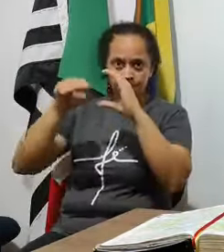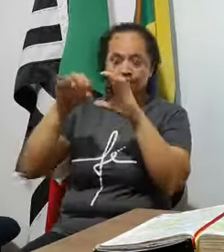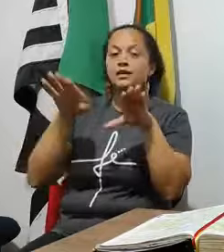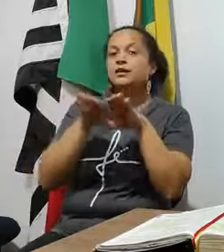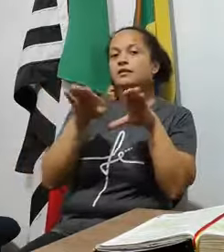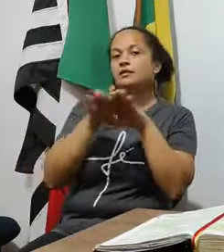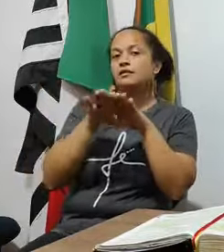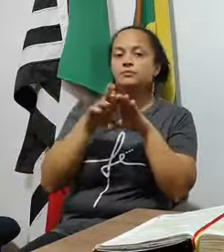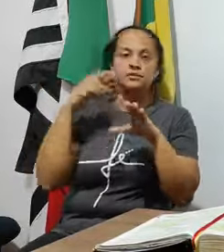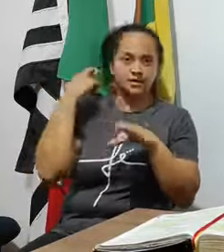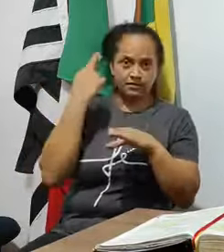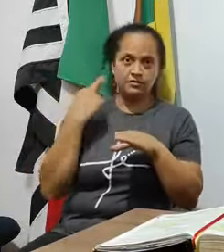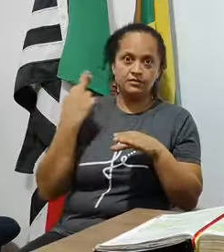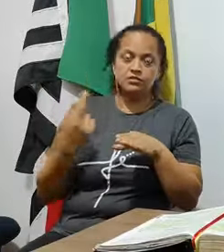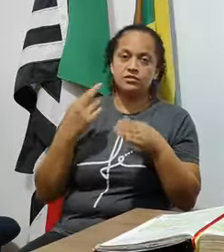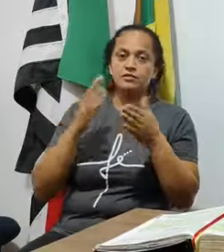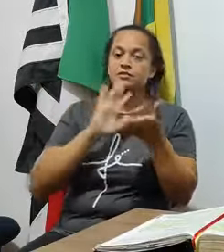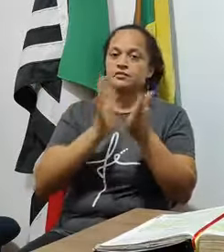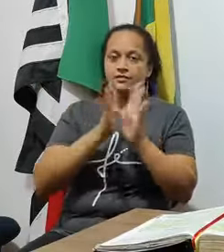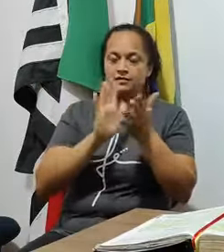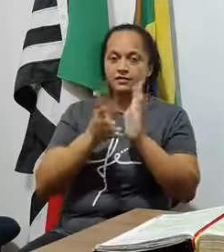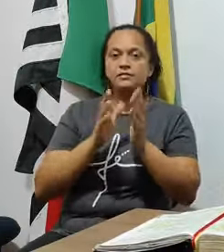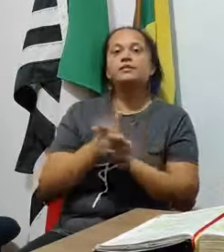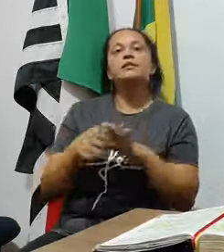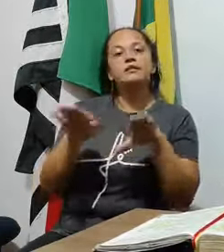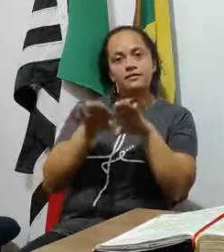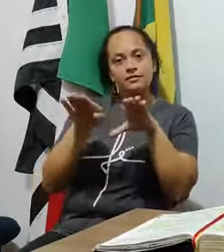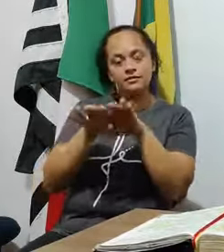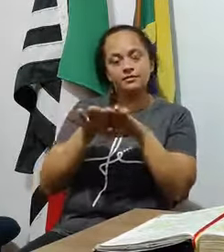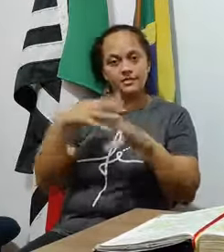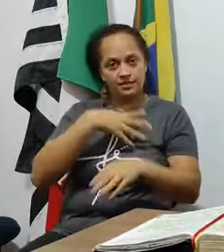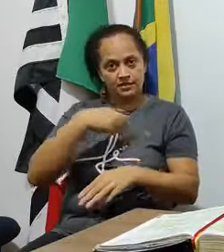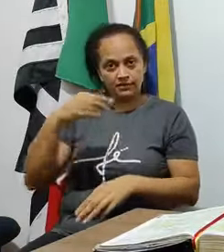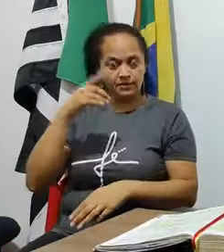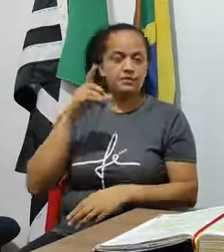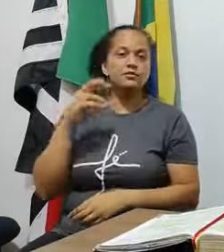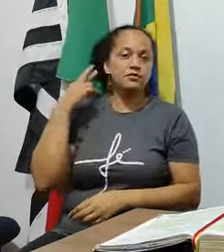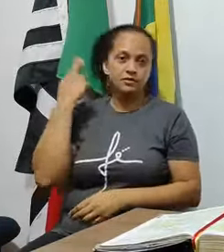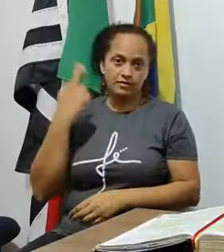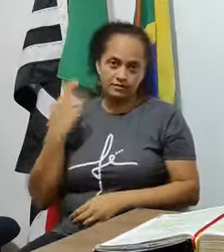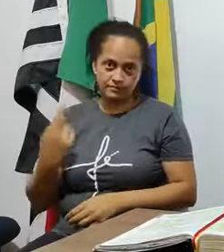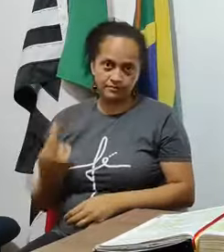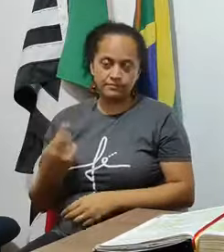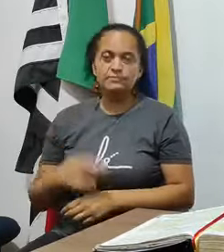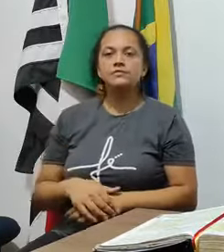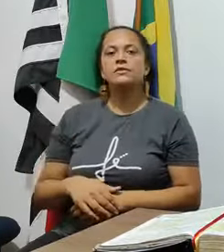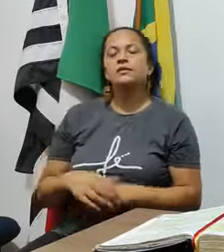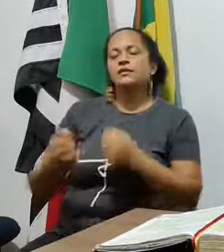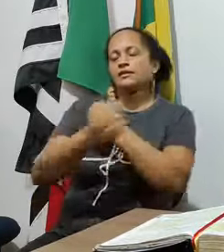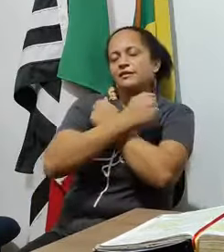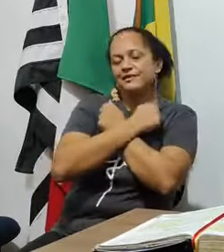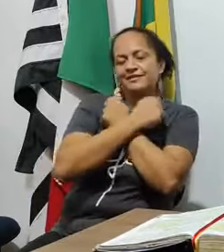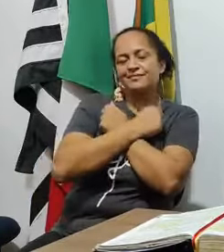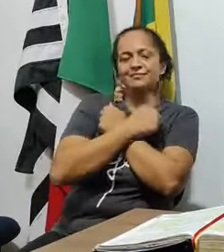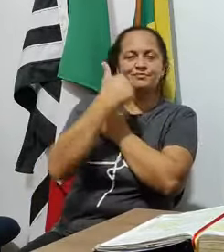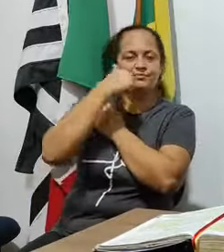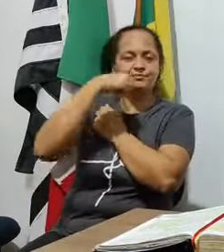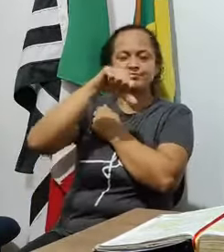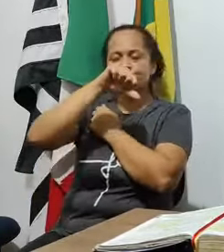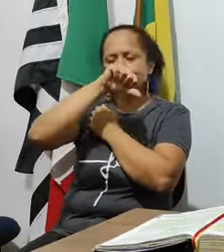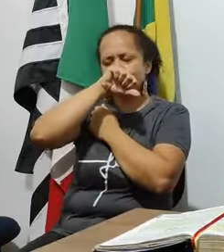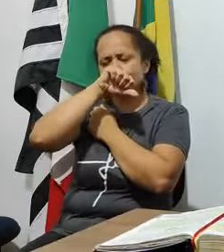Tiago aqui, o filho da Regiane, participando conosco. Um grande abraço para minha mãe querida. Eu sei que o Espírito